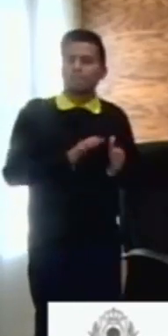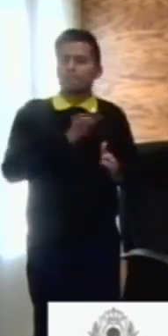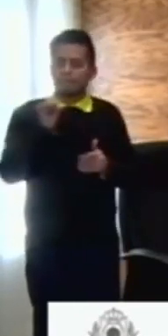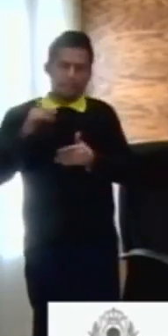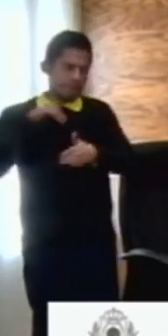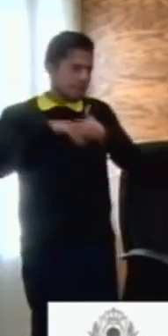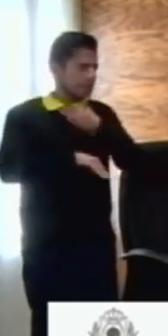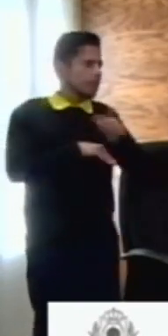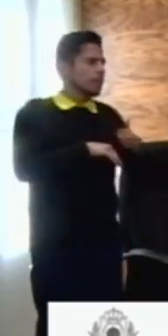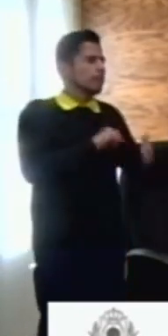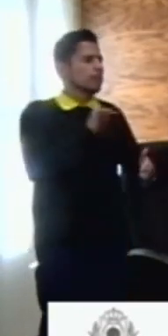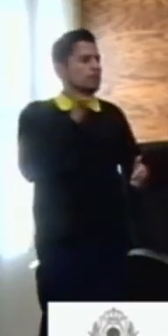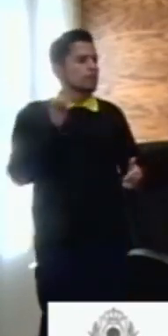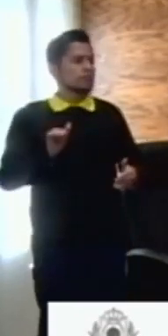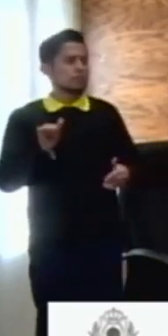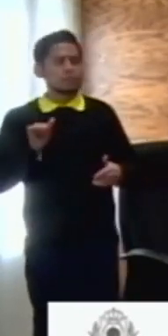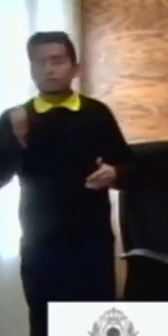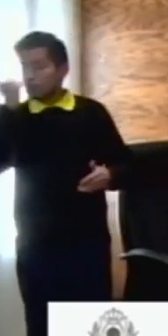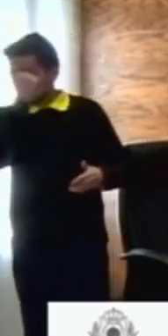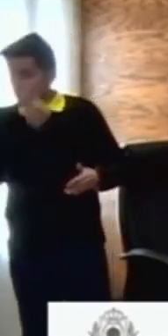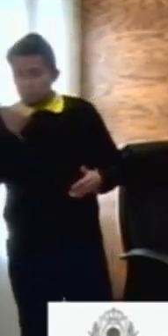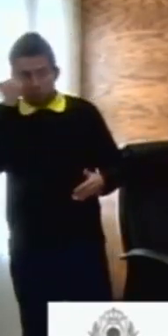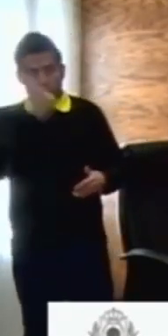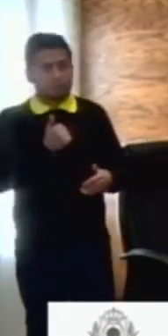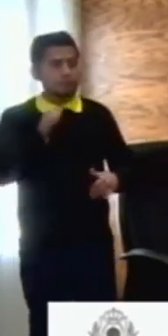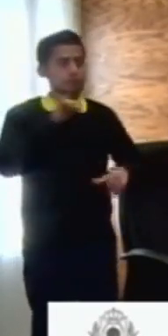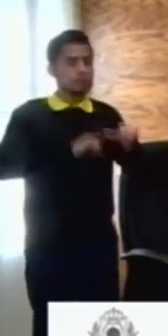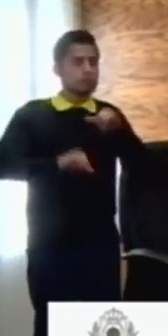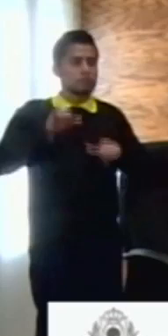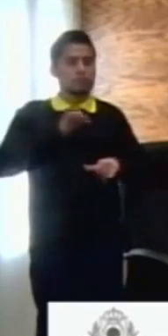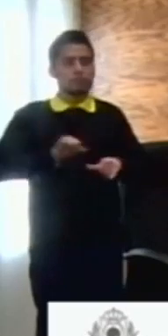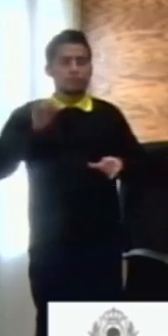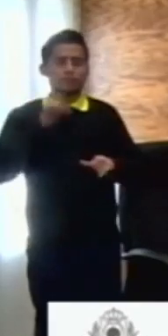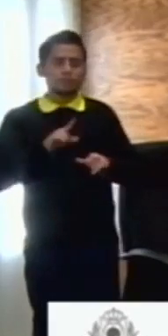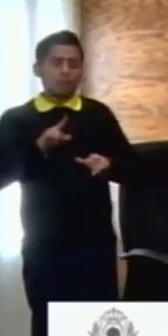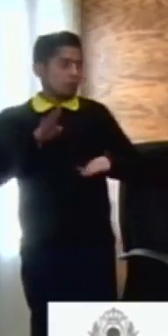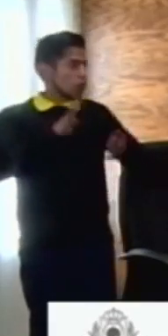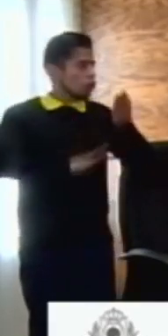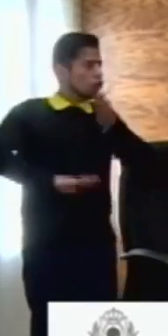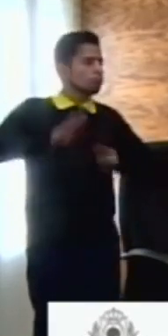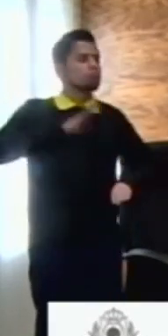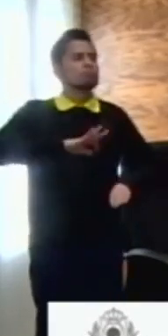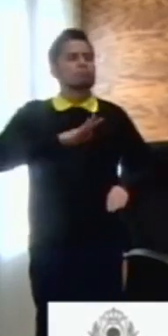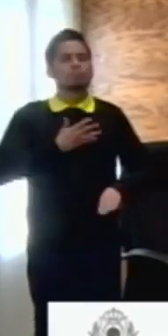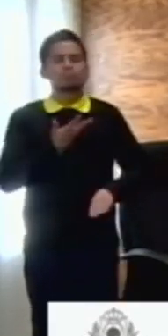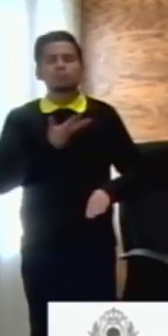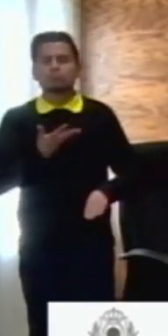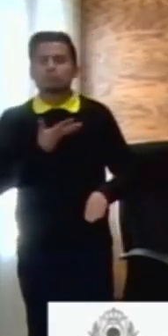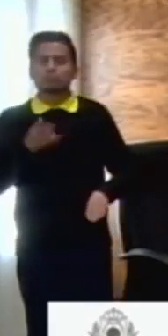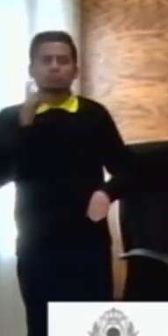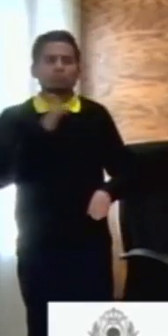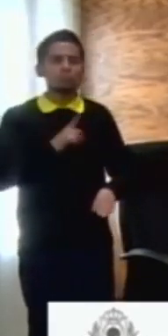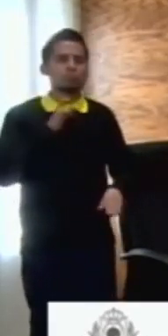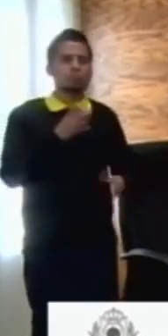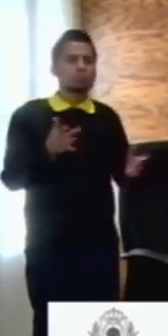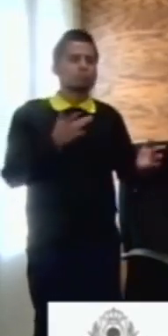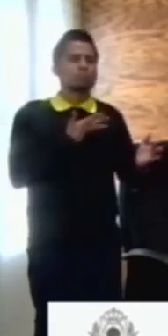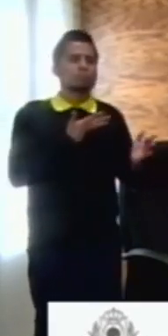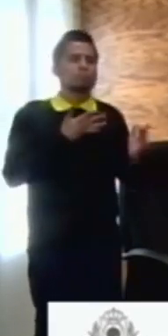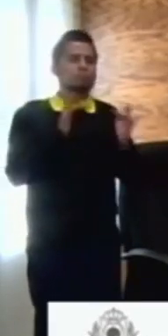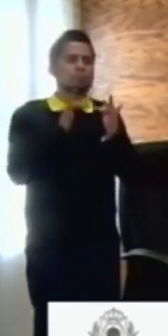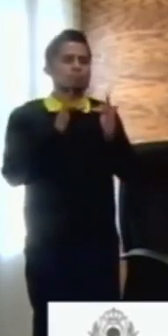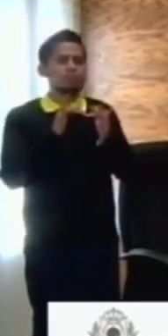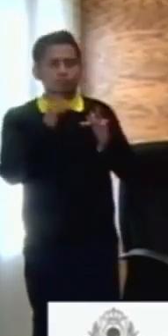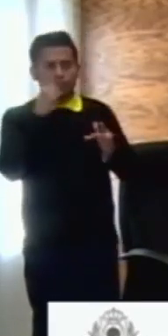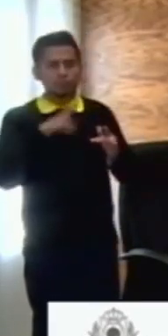ingresar Después de sus análisis químicos y microbiológicos que pueda tener el agua a la red en en etapas